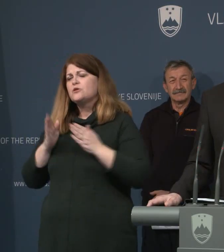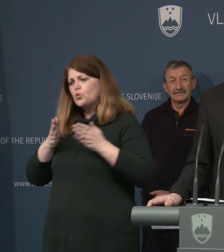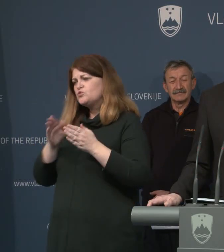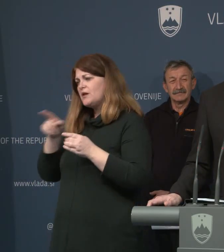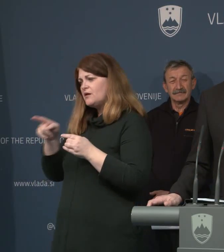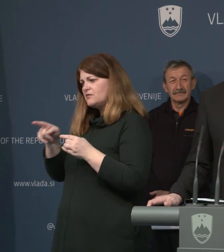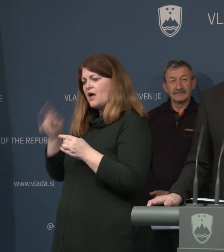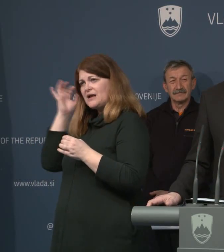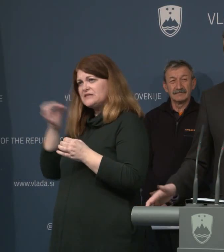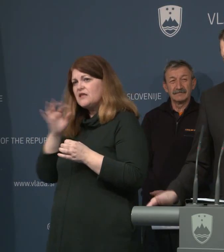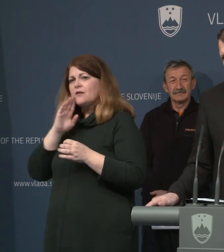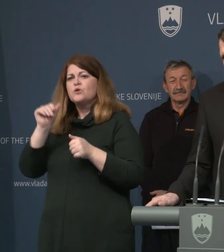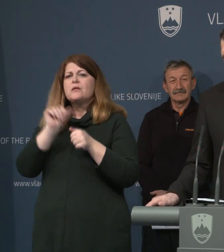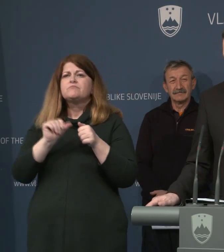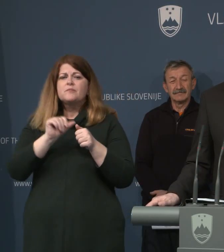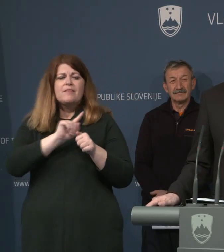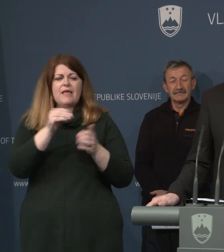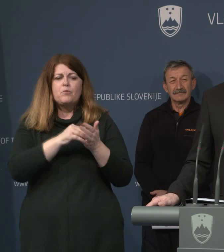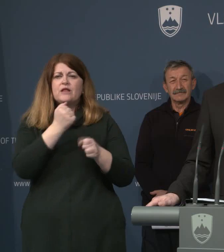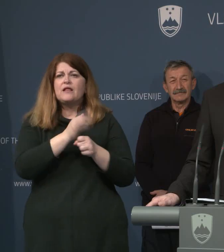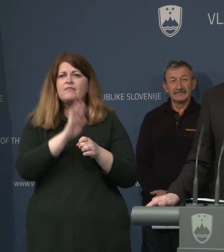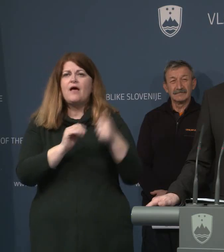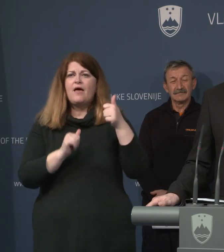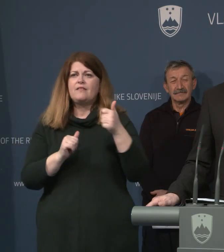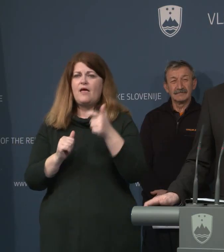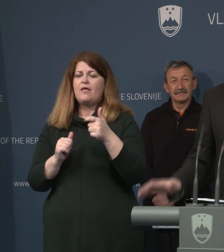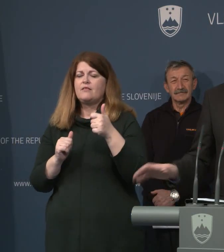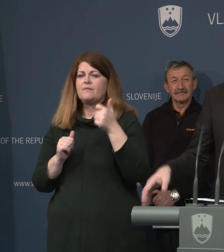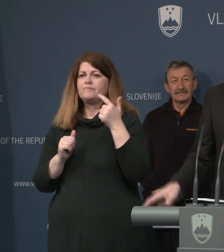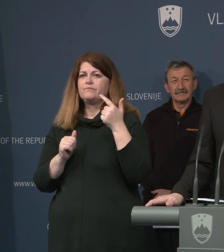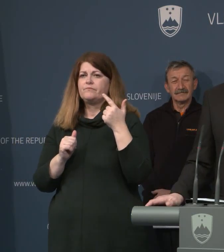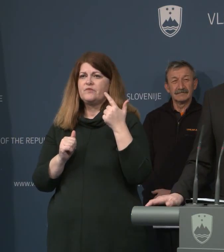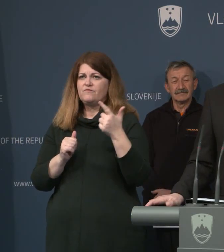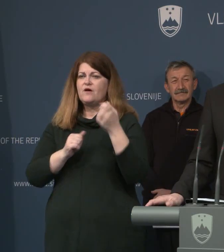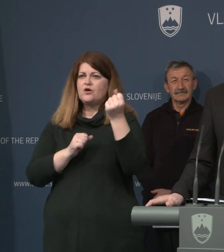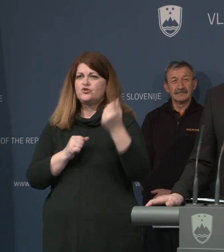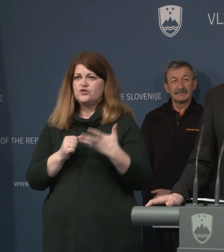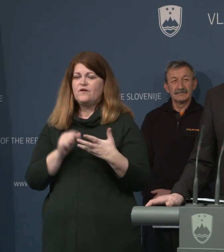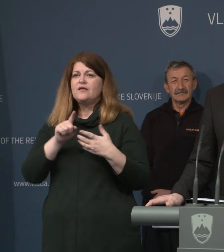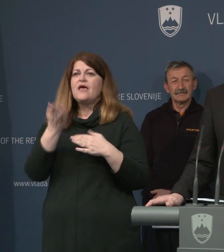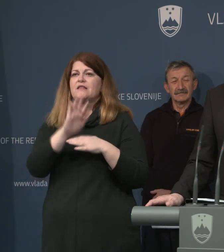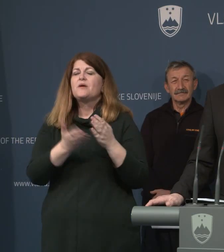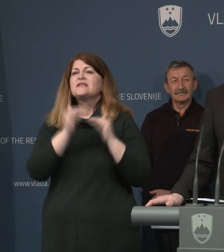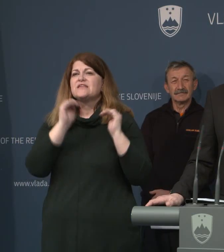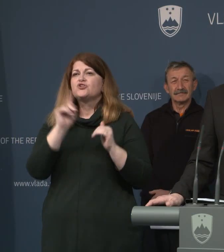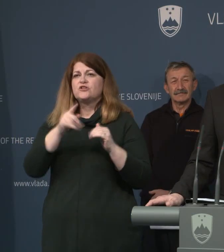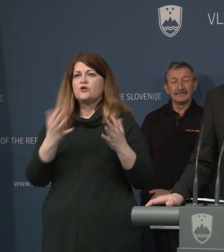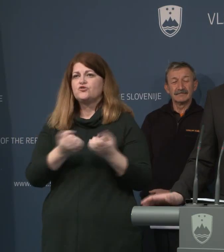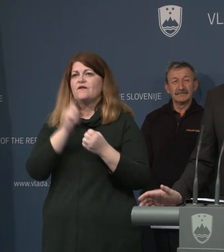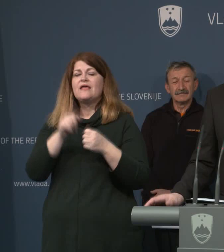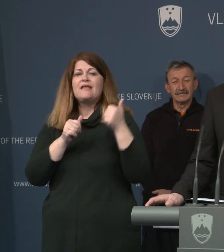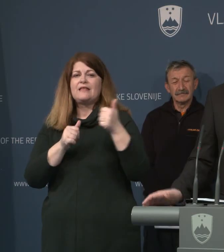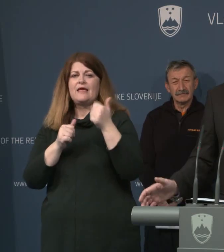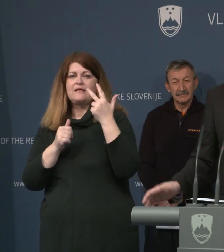v tem prehranili kar nekaj nepotrebnega dela na 112 številki, ki je namenjena za zaščito in reševanje, ter na